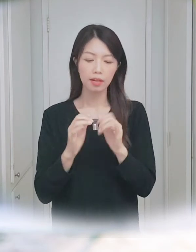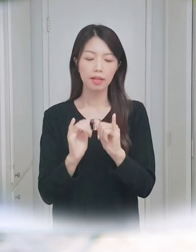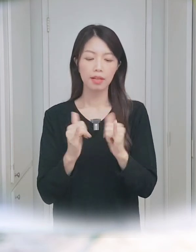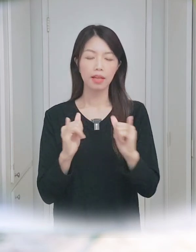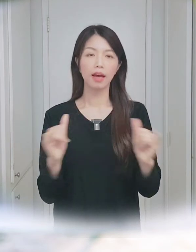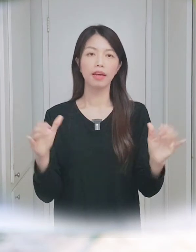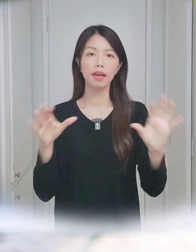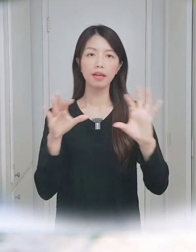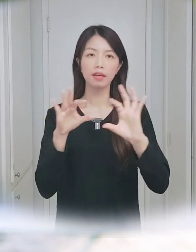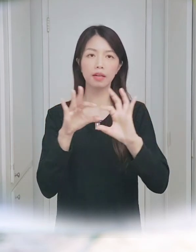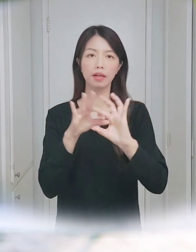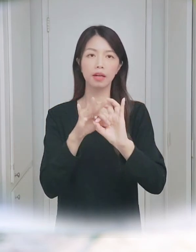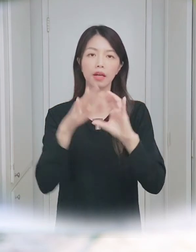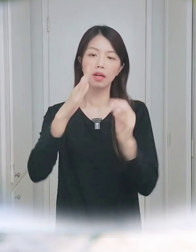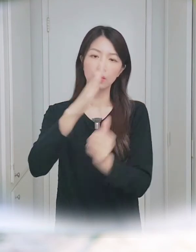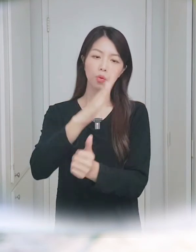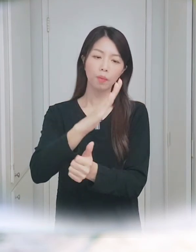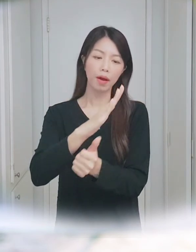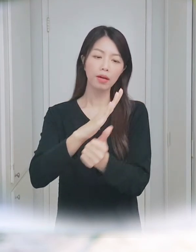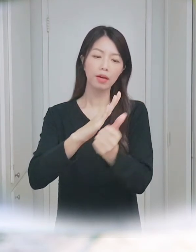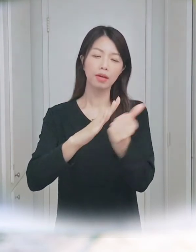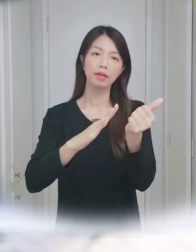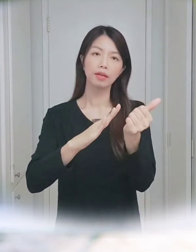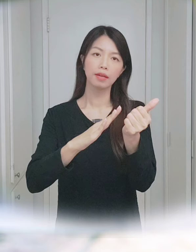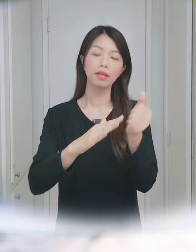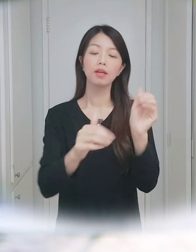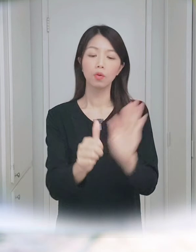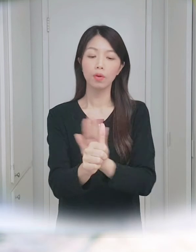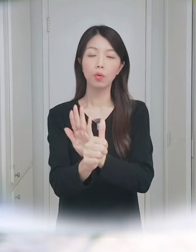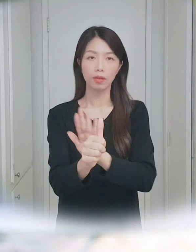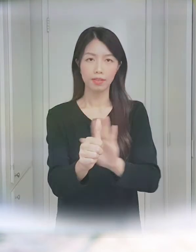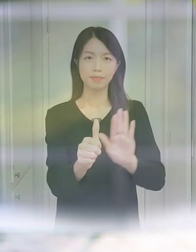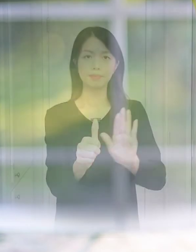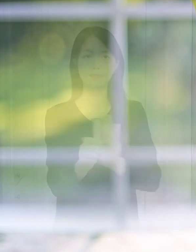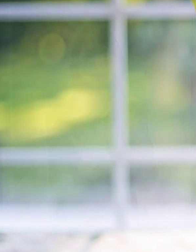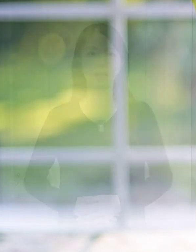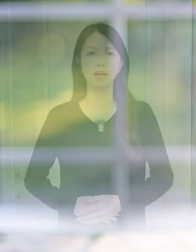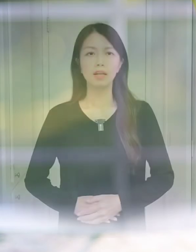우는 자의 소망 위로는